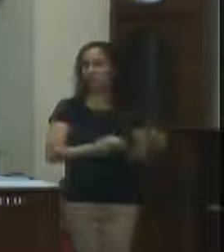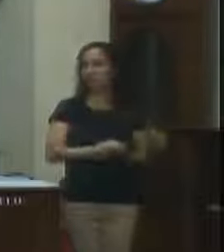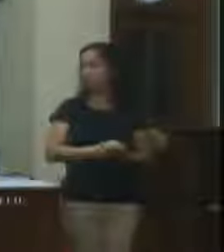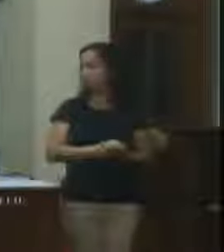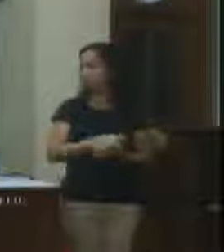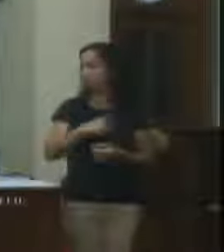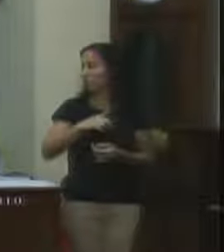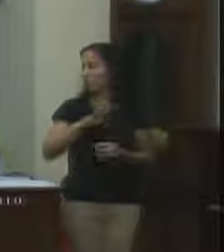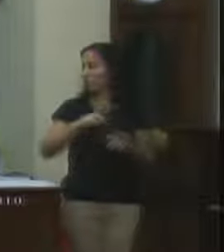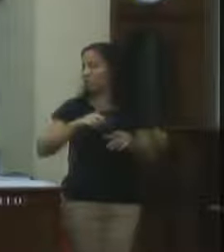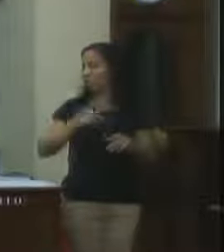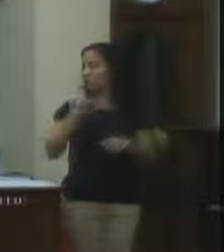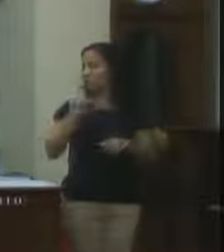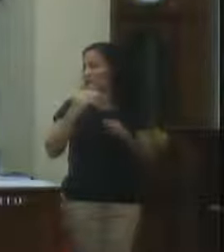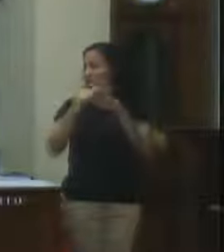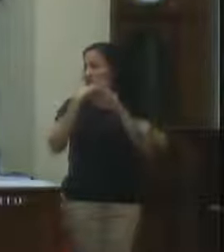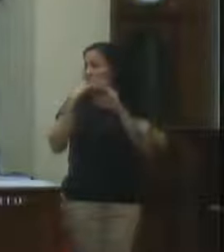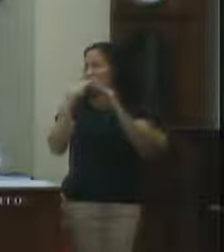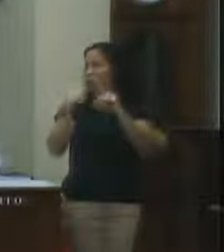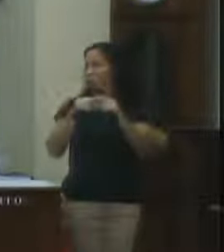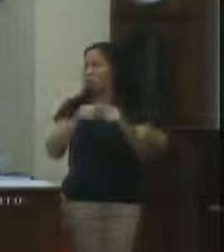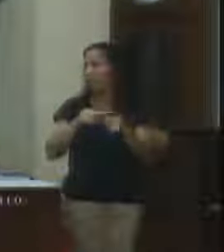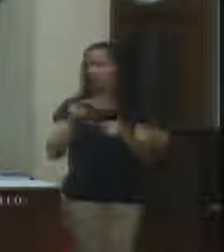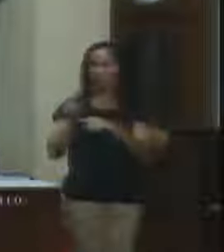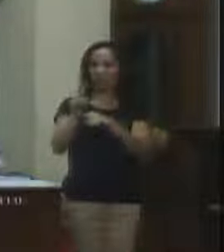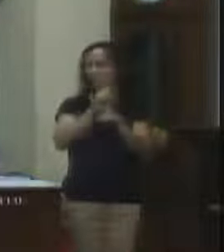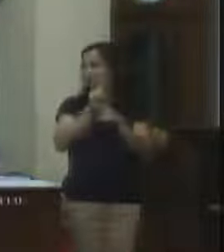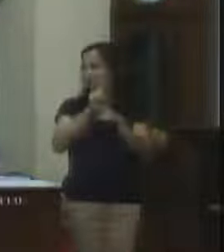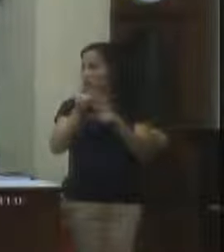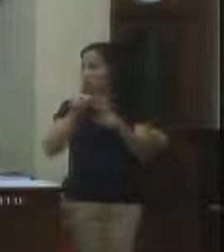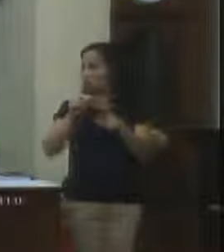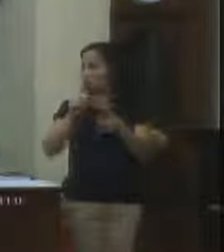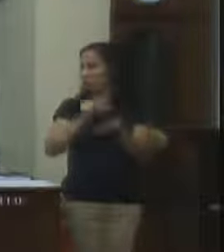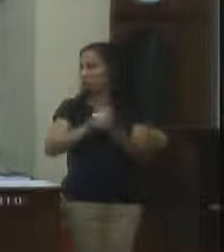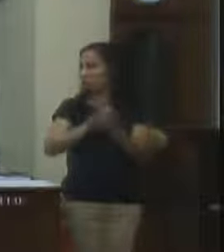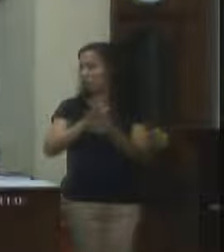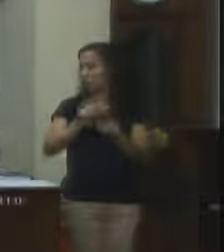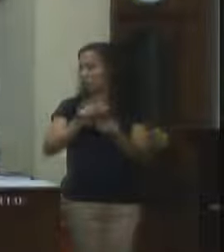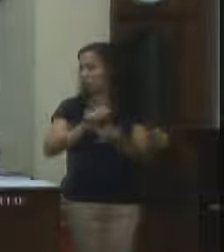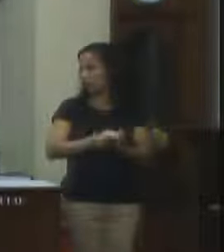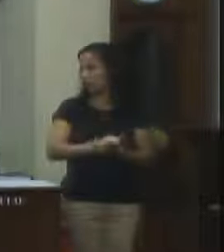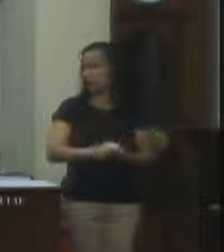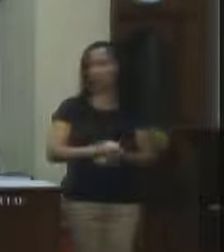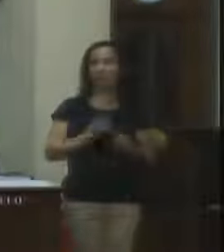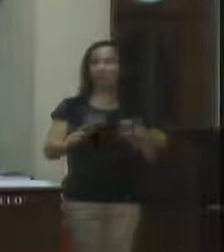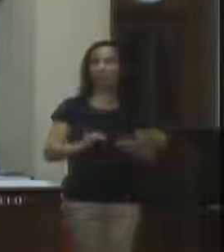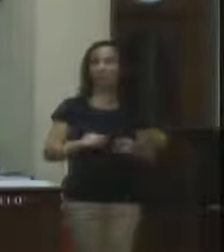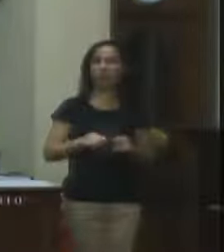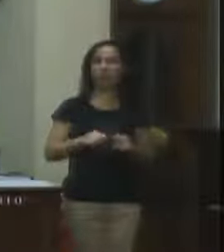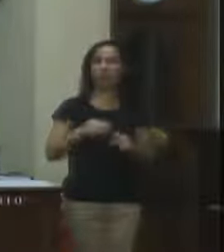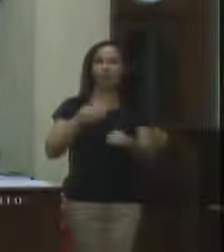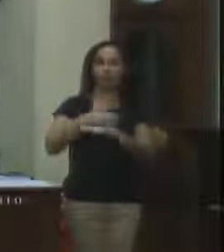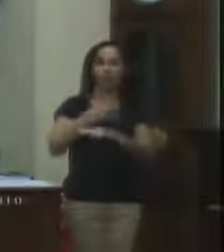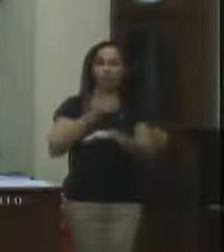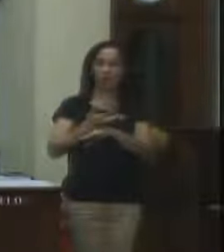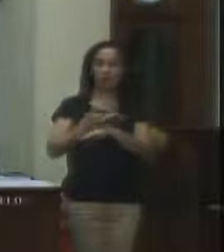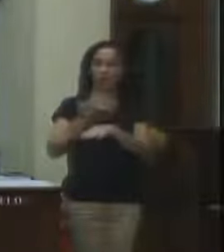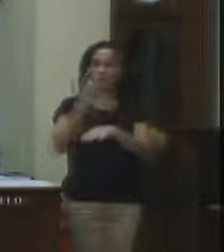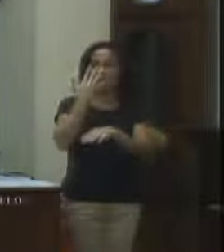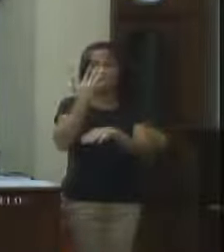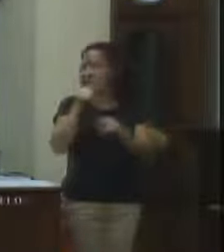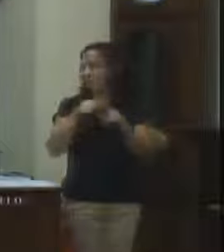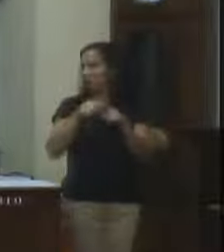se tinha uma barraca. Então, e a fiscalização não a multou. Certo? Porque dentro da Praça da Igreja, durante o Carnaval, não